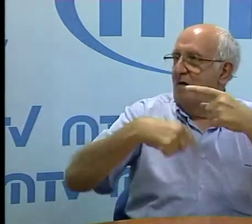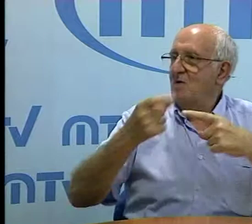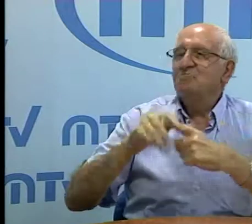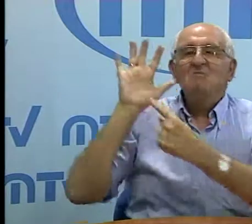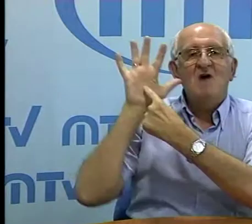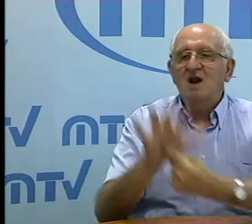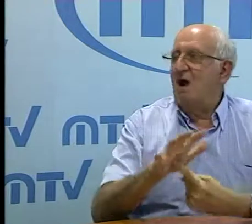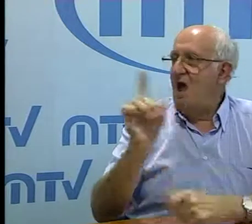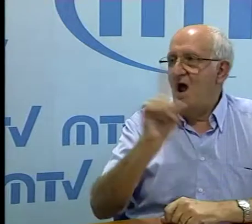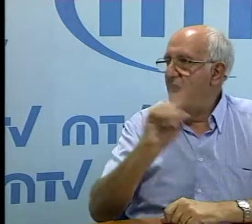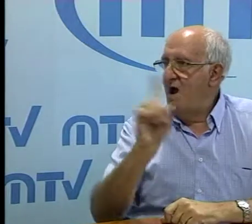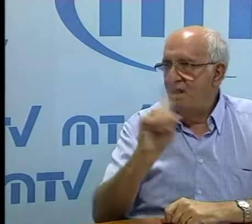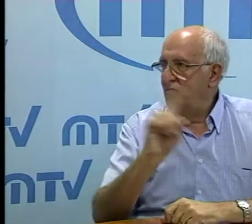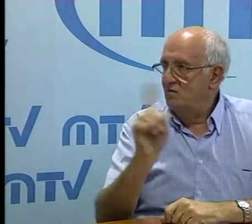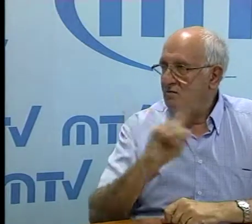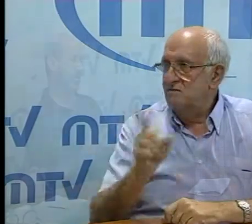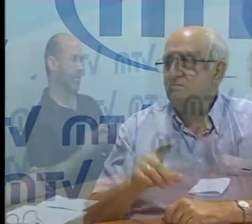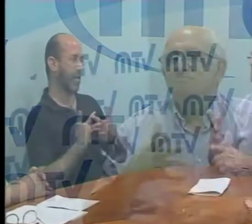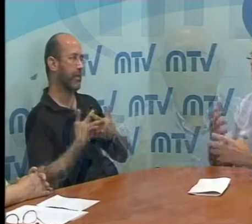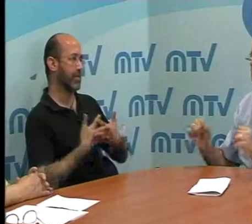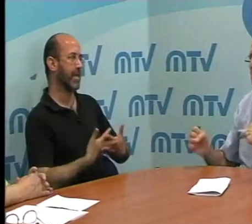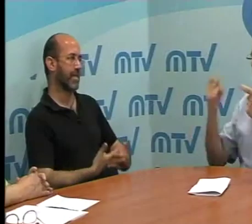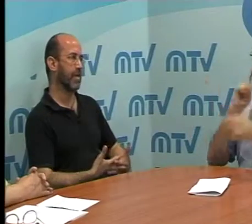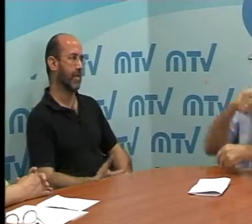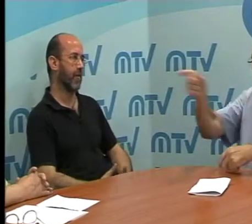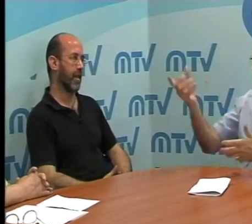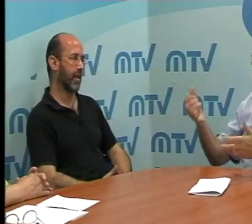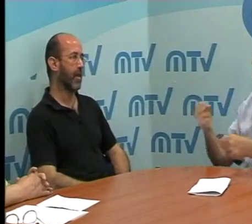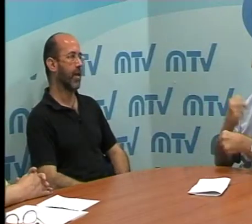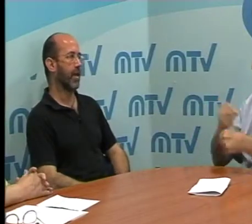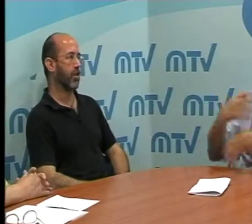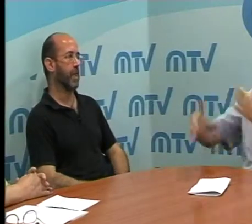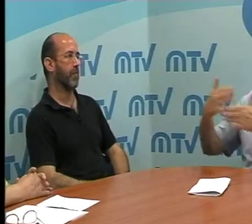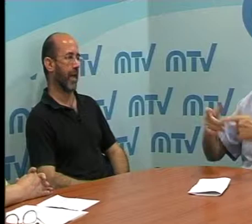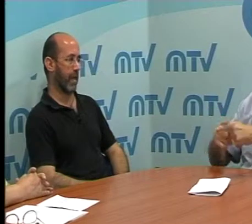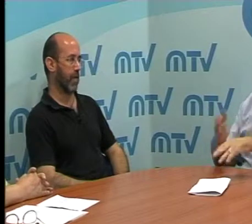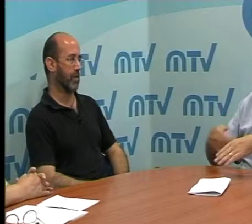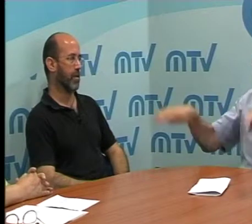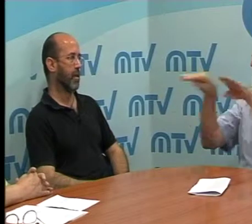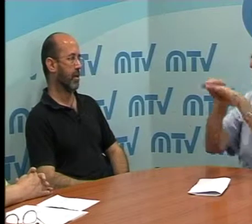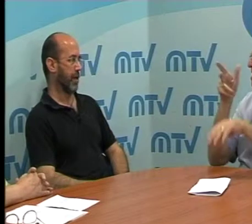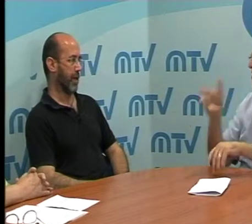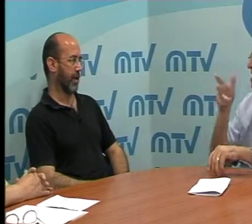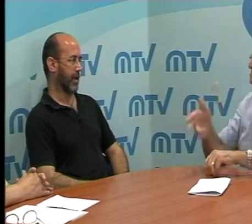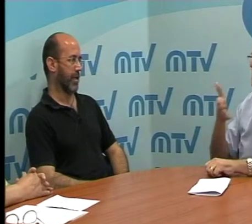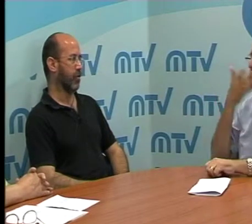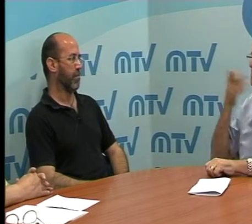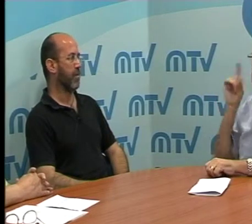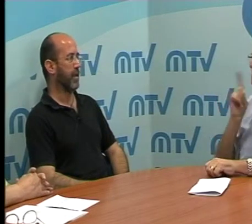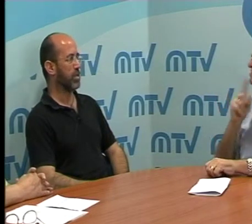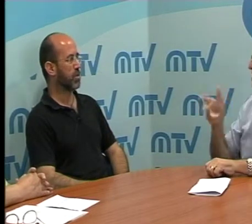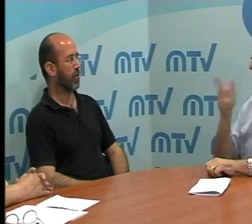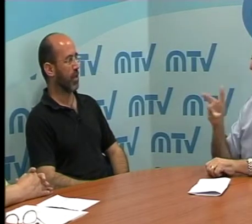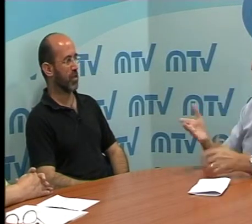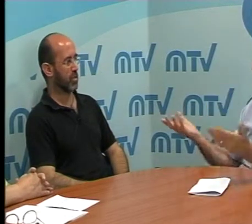es necesario que todas las personas sean salvadas y que no se les margine, ¿no? Que tenemos los